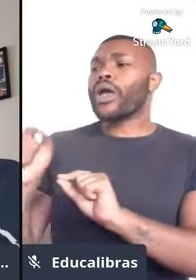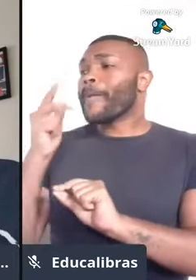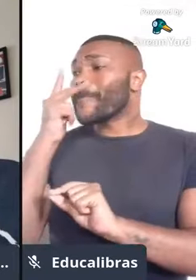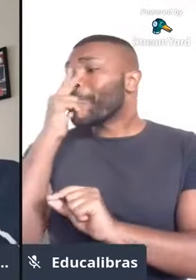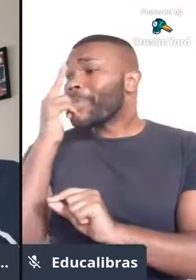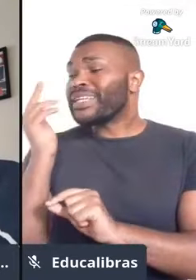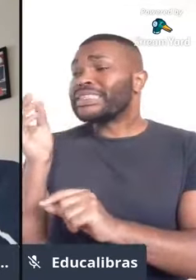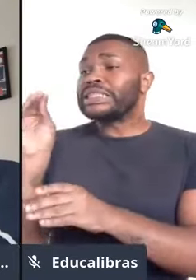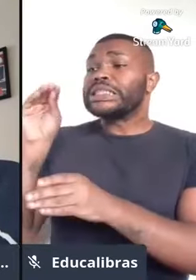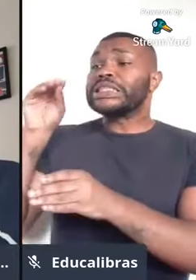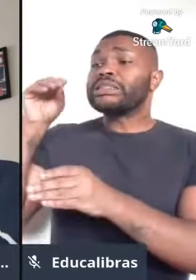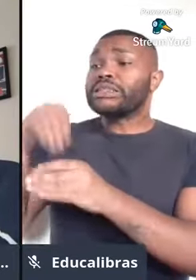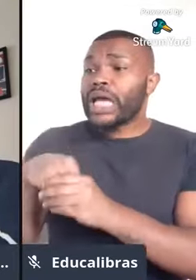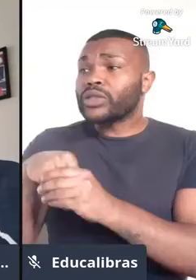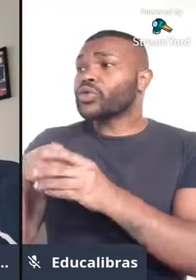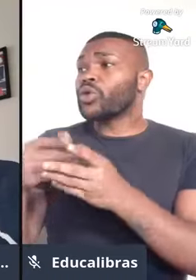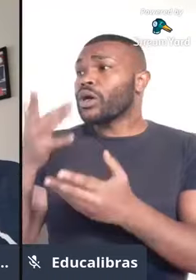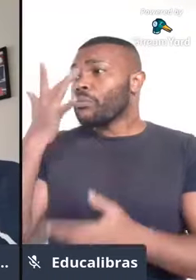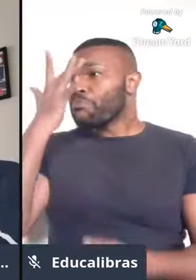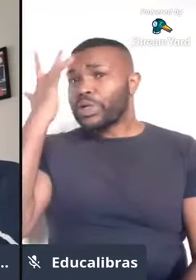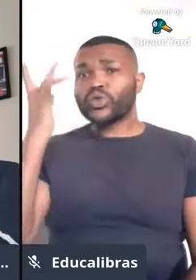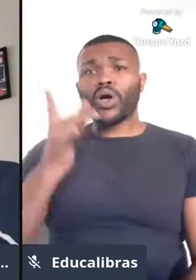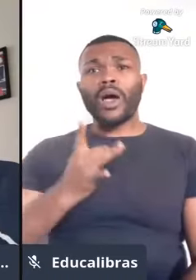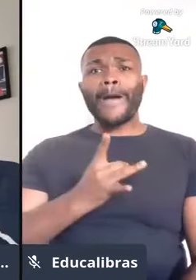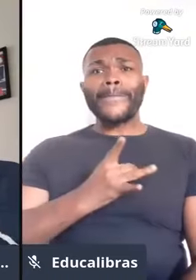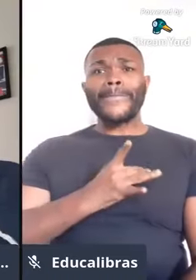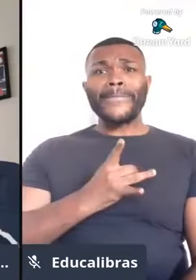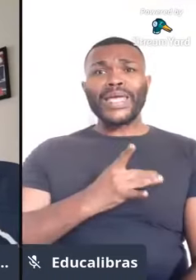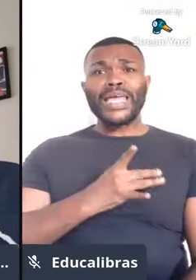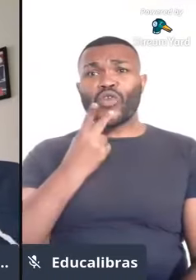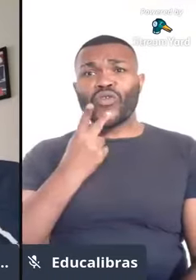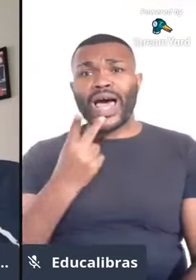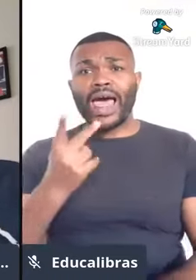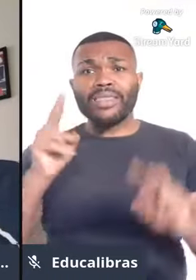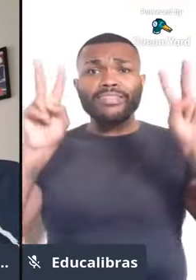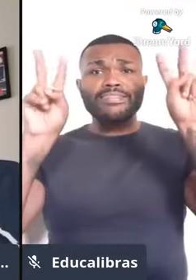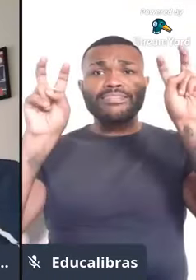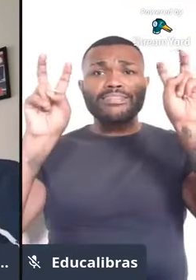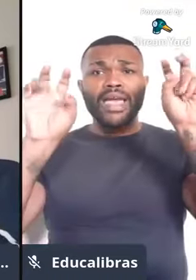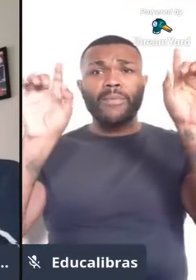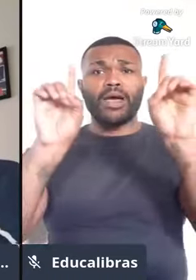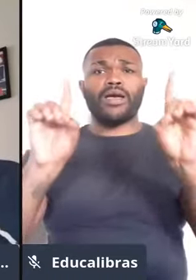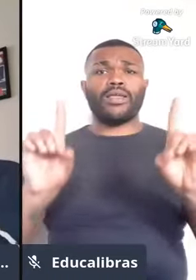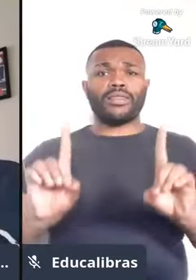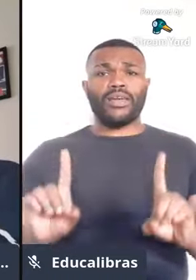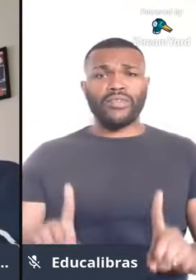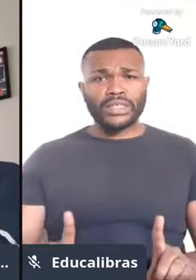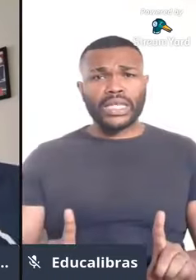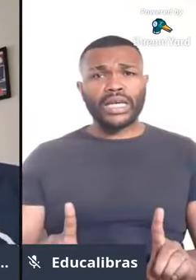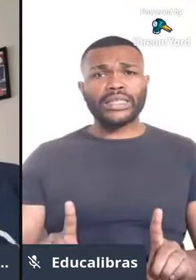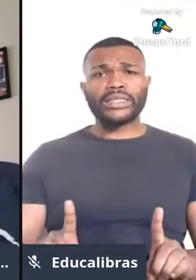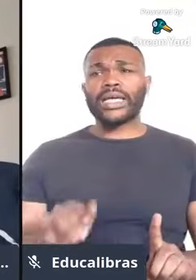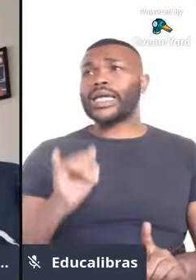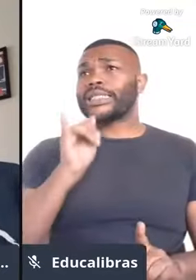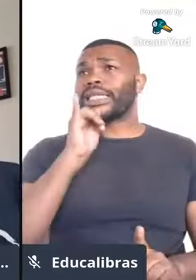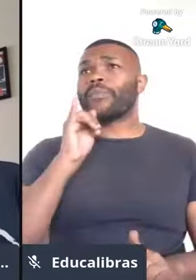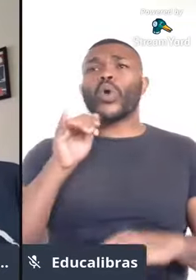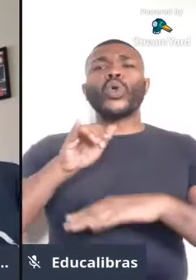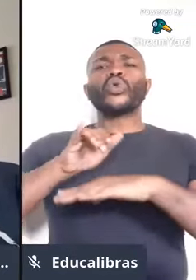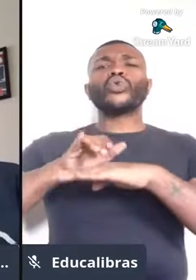pessoas parecem que têm medo de falar sobre deficiência. Então, elas falam tranquilamente sobre outras patologias.